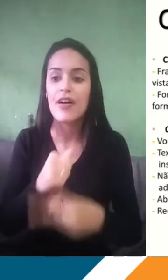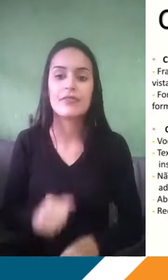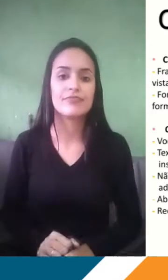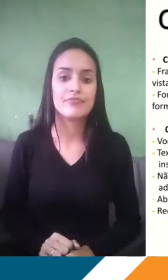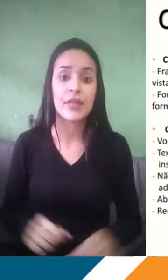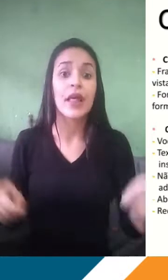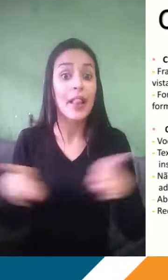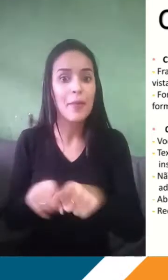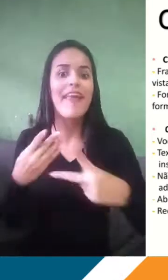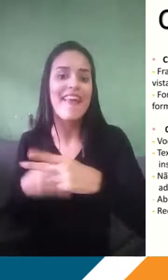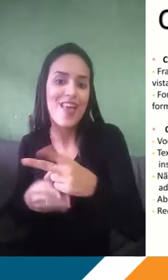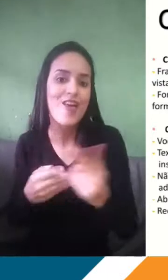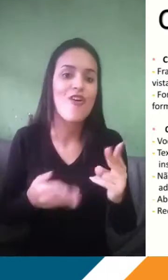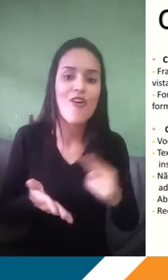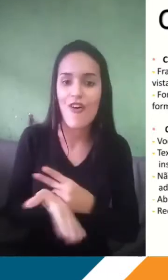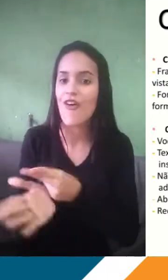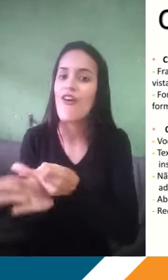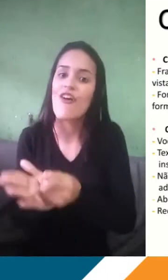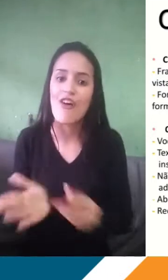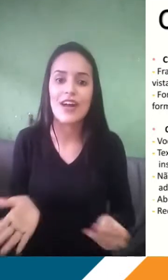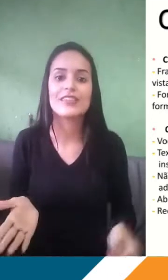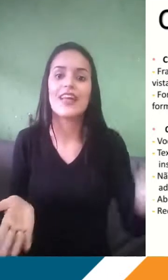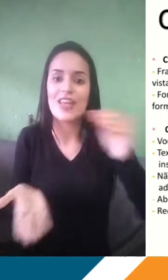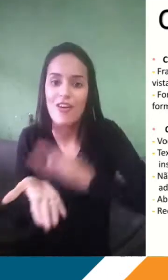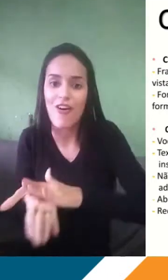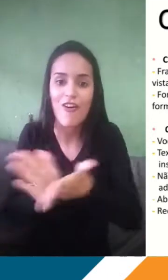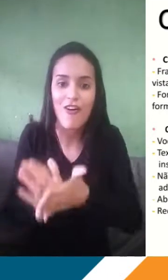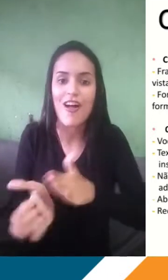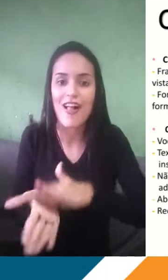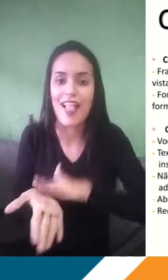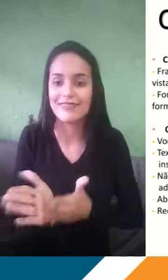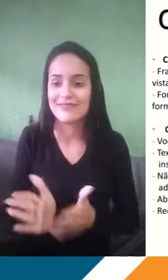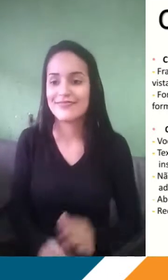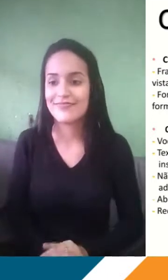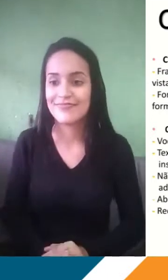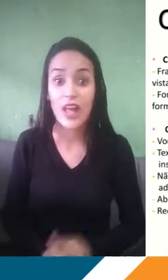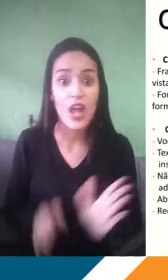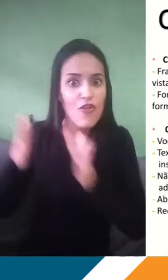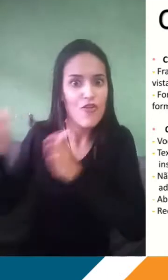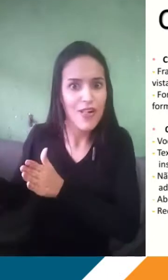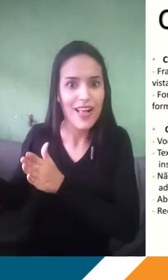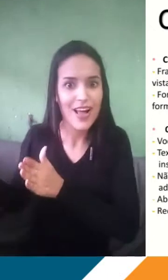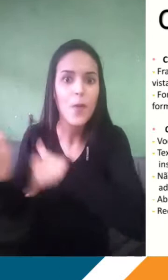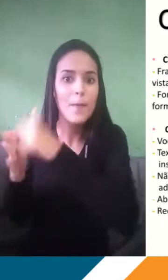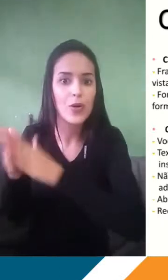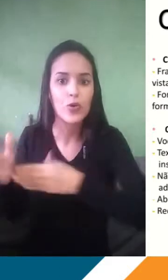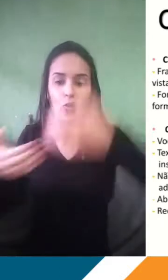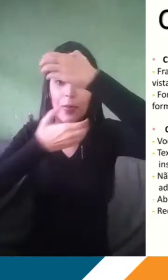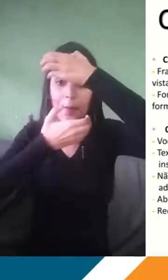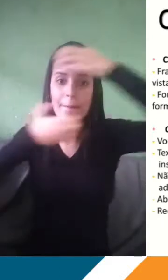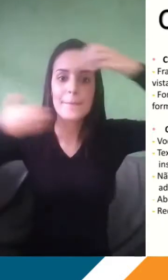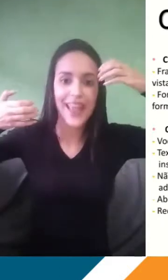recorte e colagem. Os quadros ao lado são do pintor espanhol Pablo Picasso. Em ambos